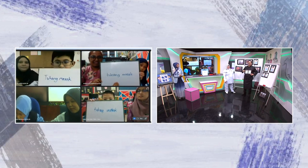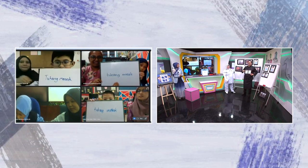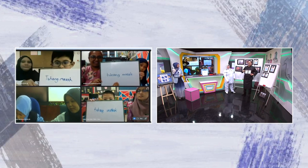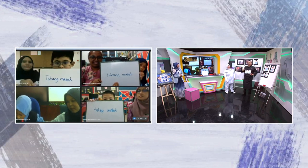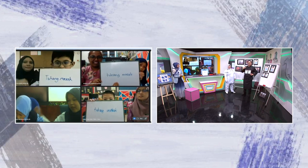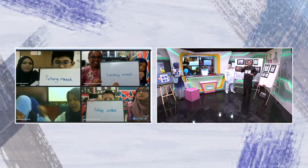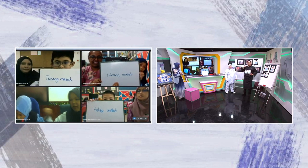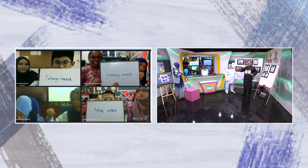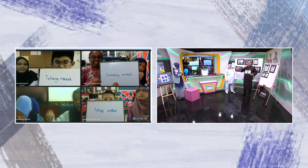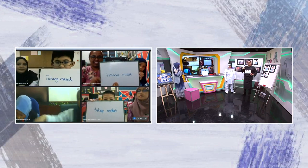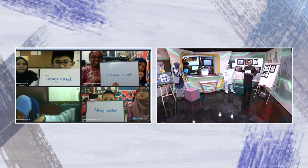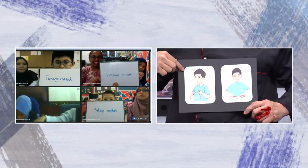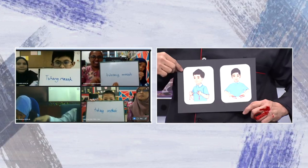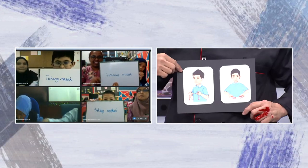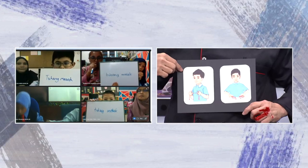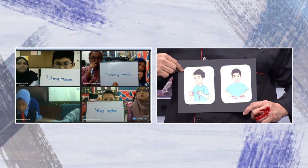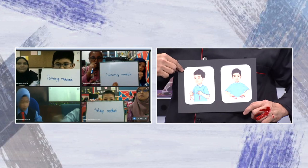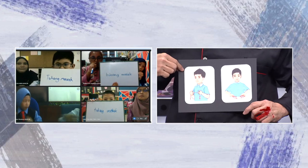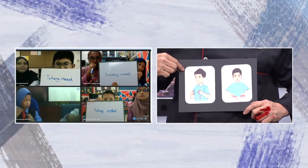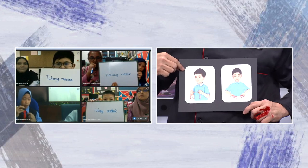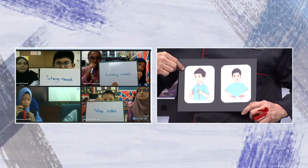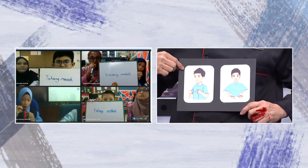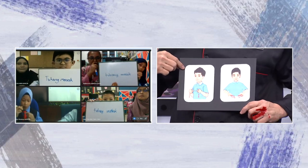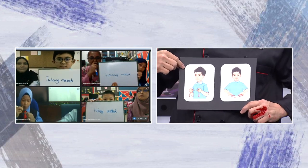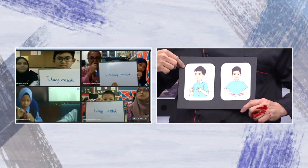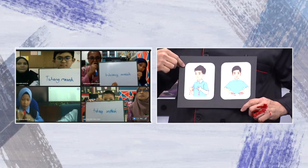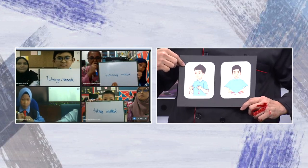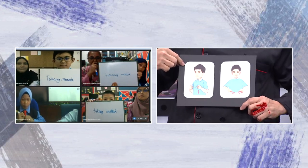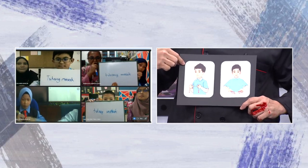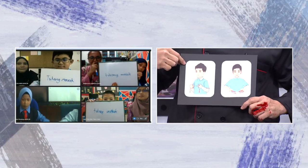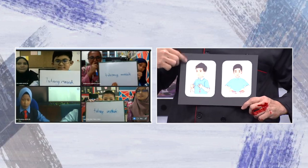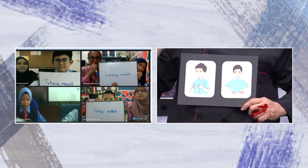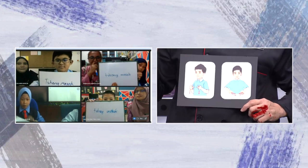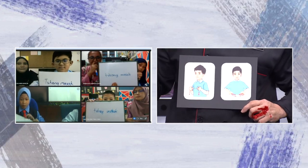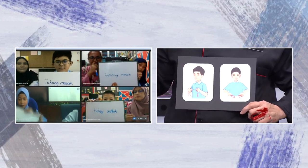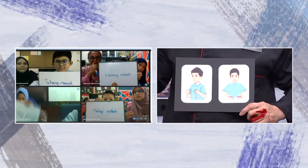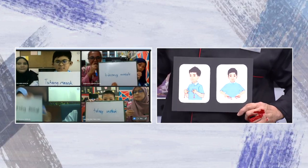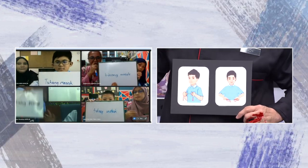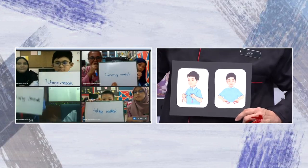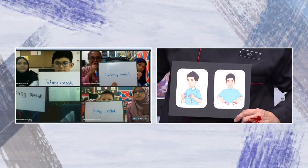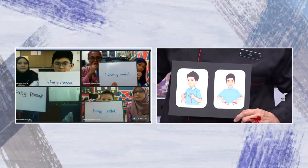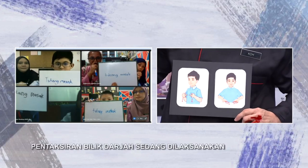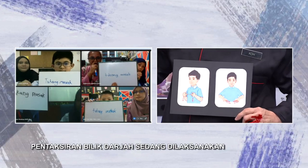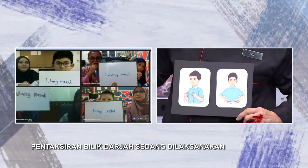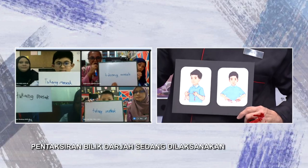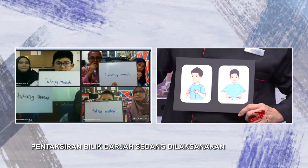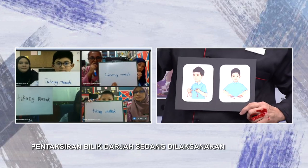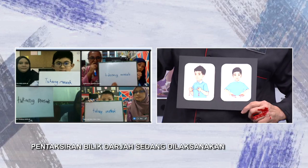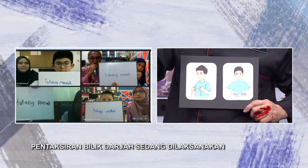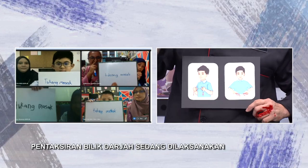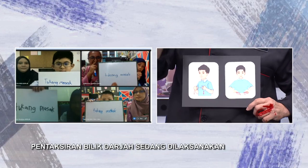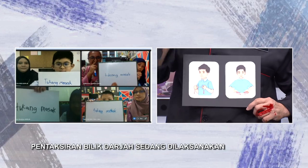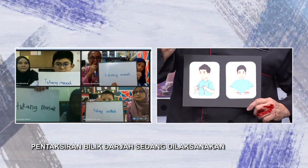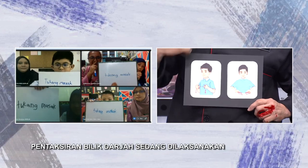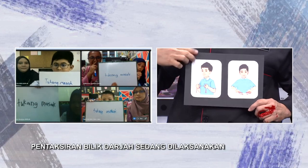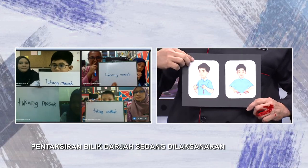Dah ada jawapan. Mm-hmm. Wah, semua dah angkat dah. Kalisha, boleh tunjuk jawapan Kalisha juga. Okey, kita tunggu Kalisha. Okay, Kalisha,